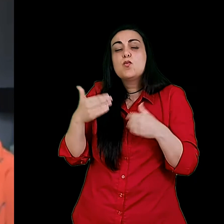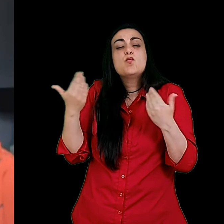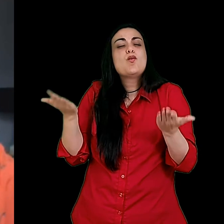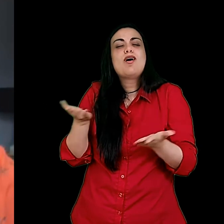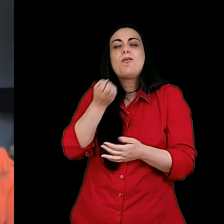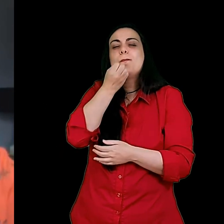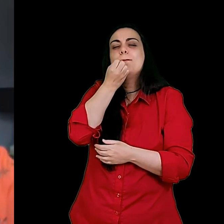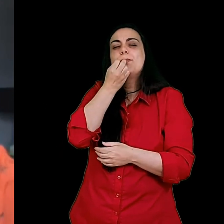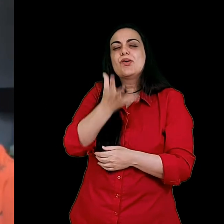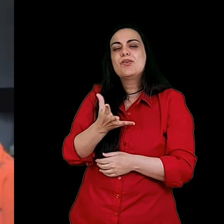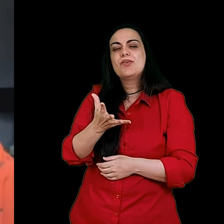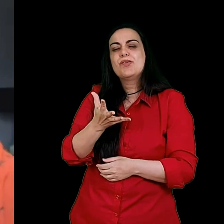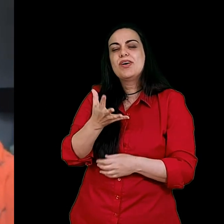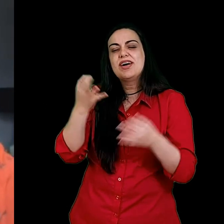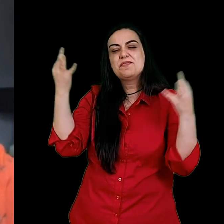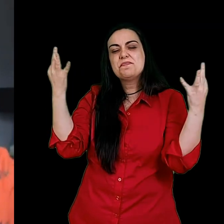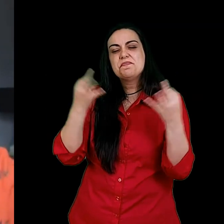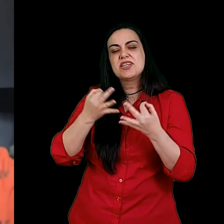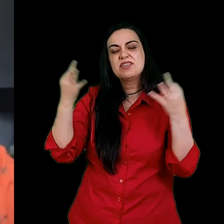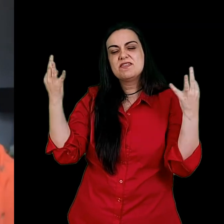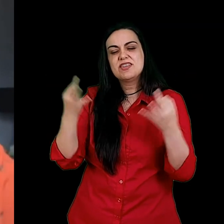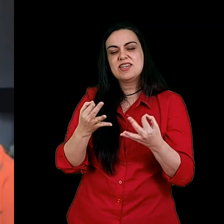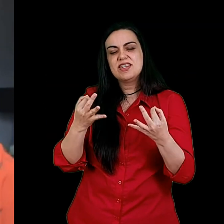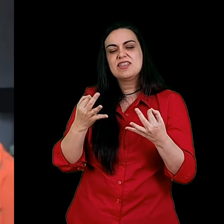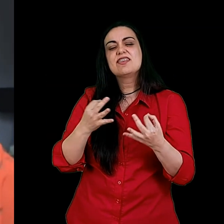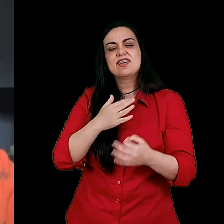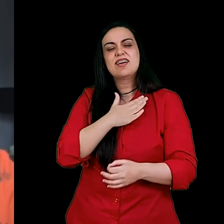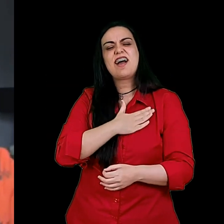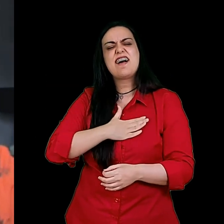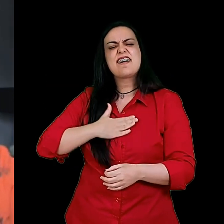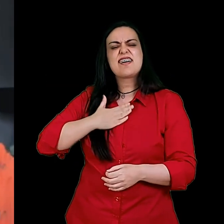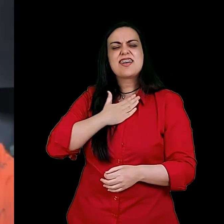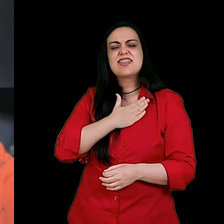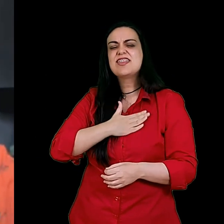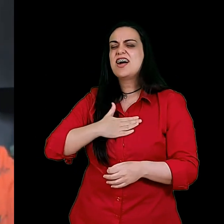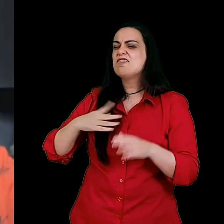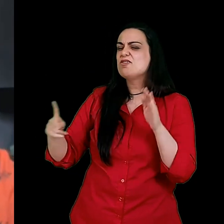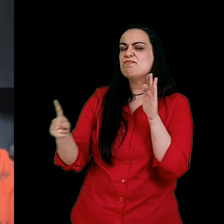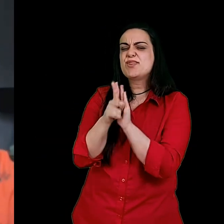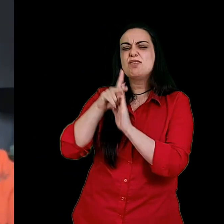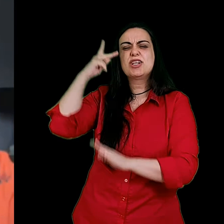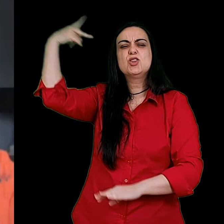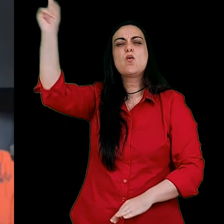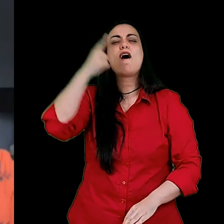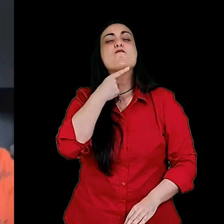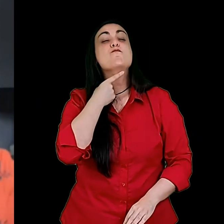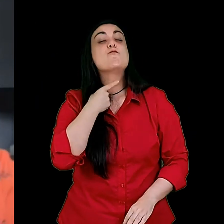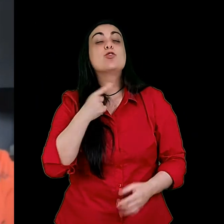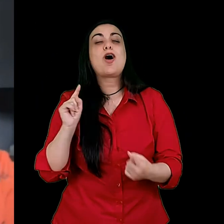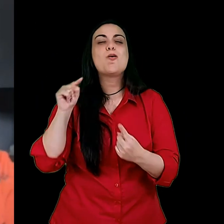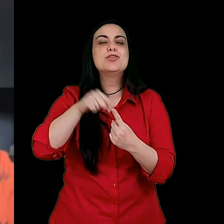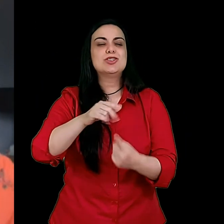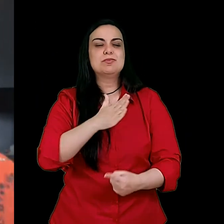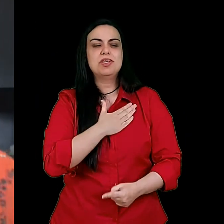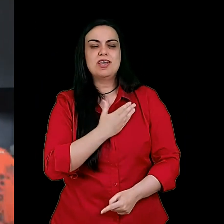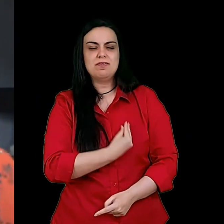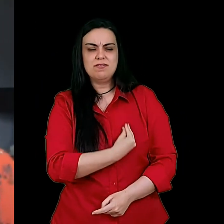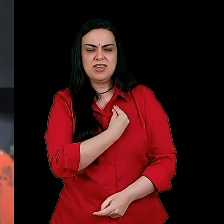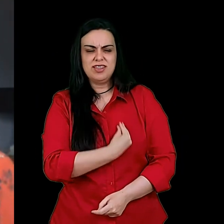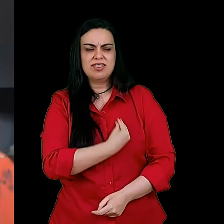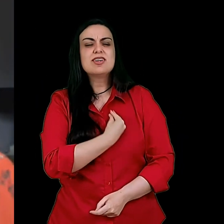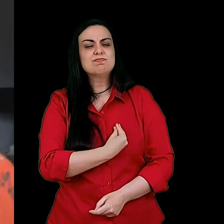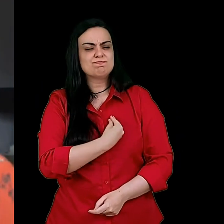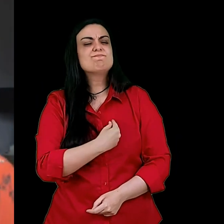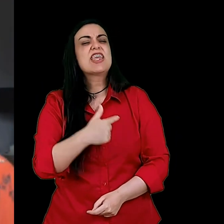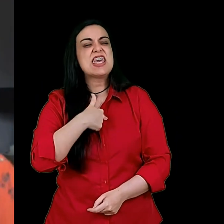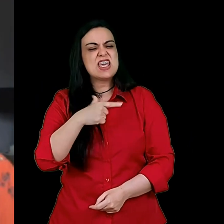a boa, a perfeita e a tua agradável vontade para a minha vida. Deus,